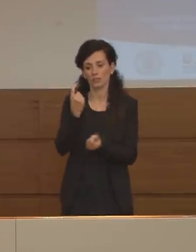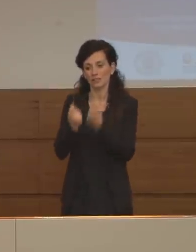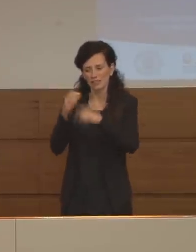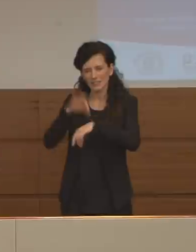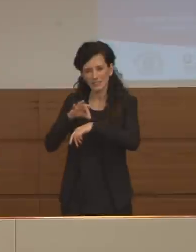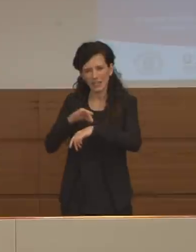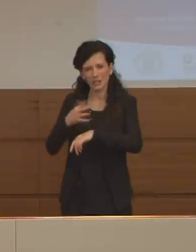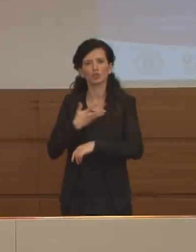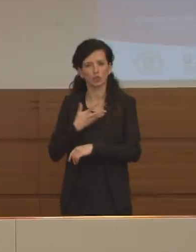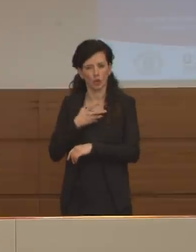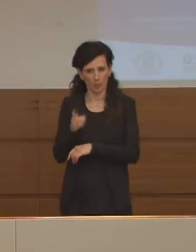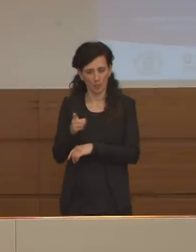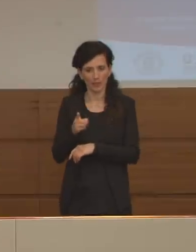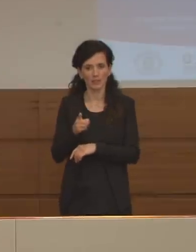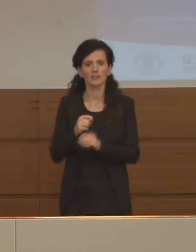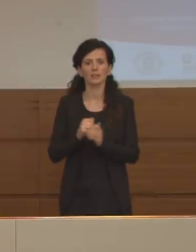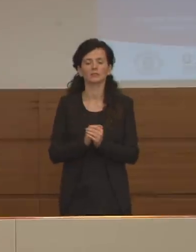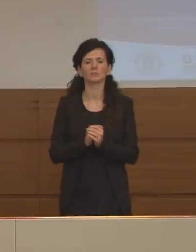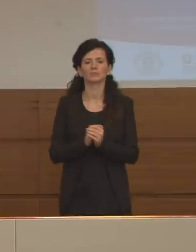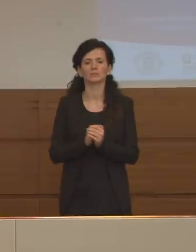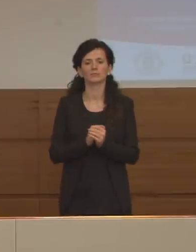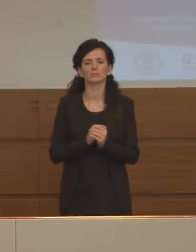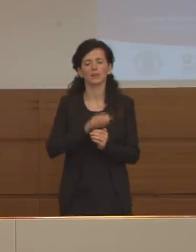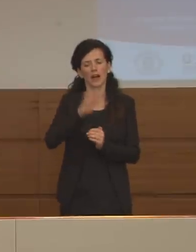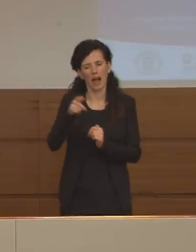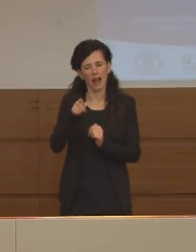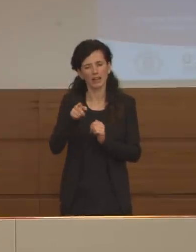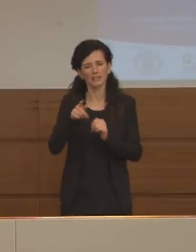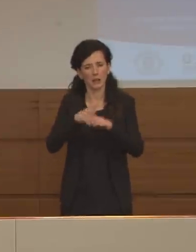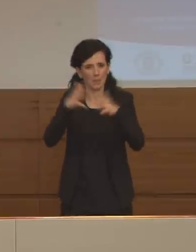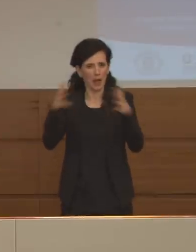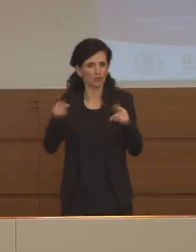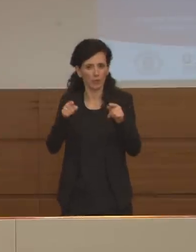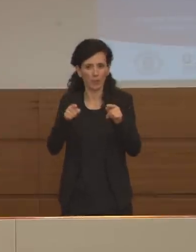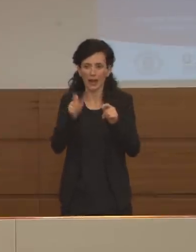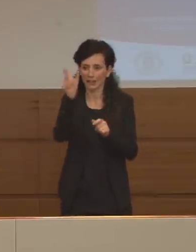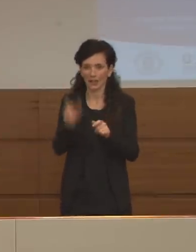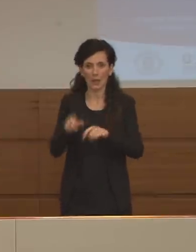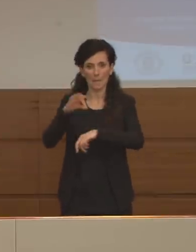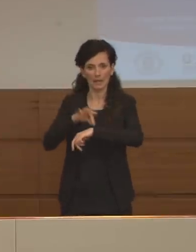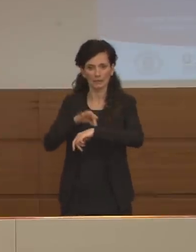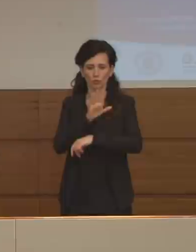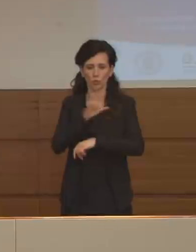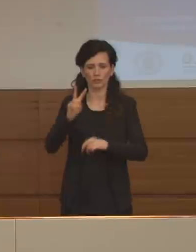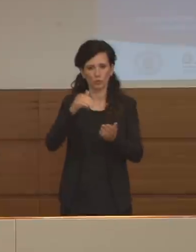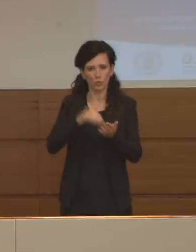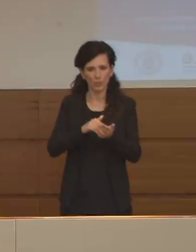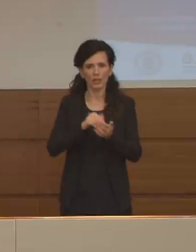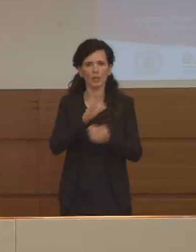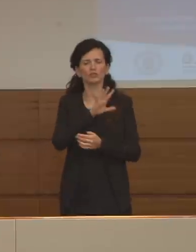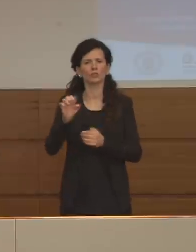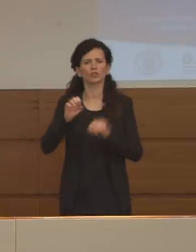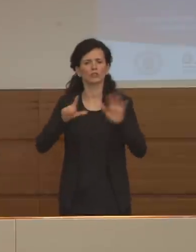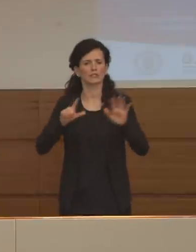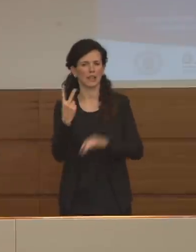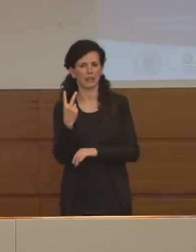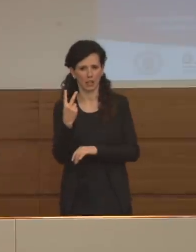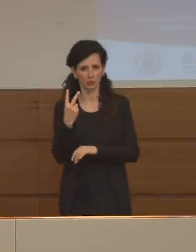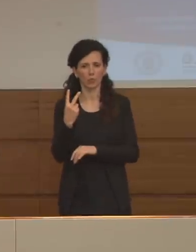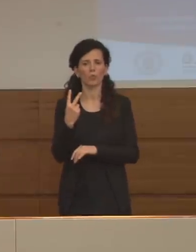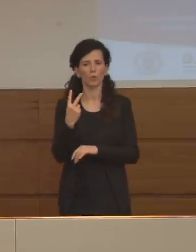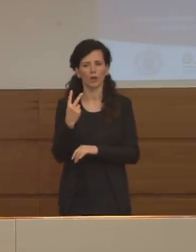mentre la maggior parte dei pazienti 50 2.572